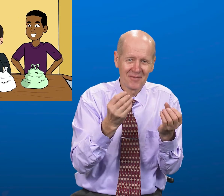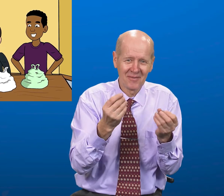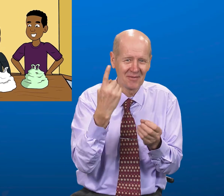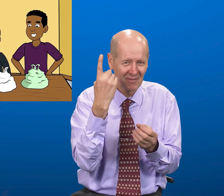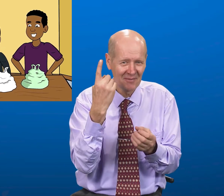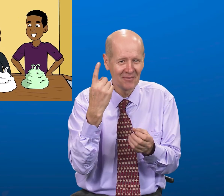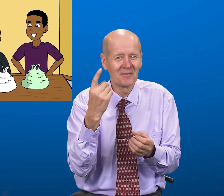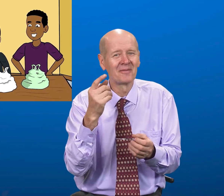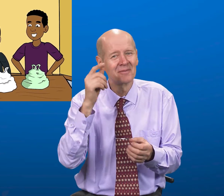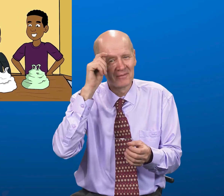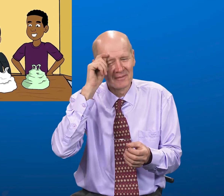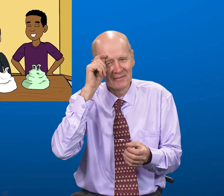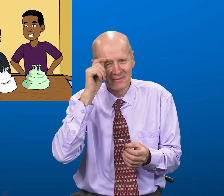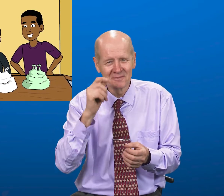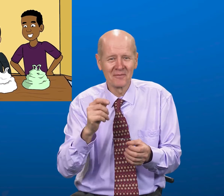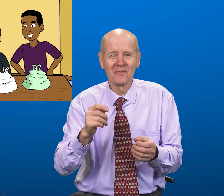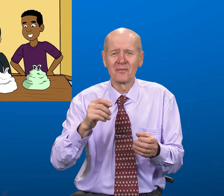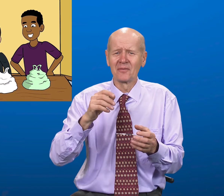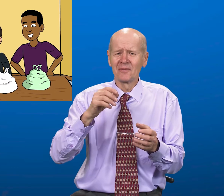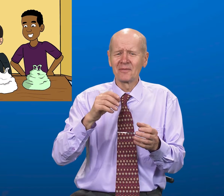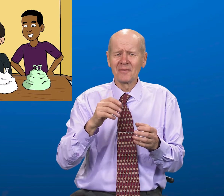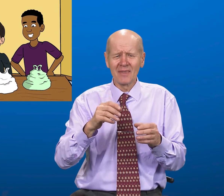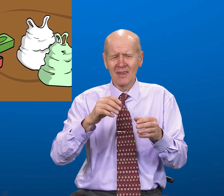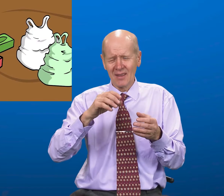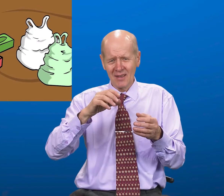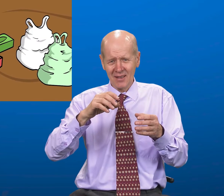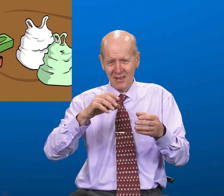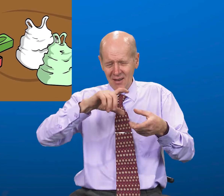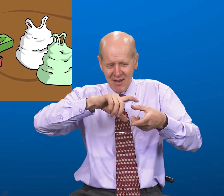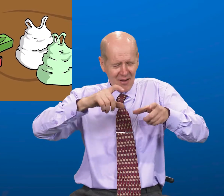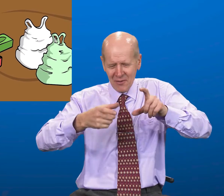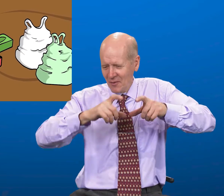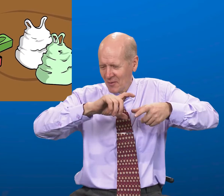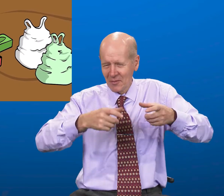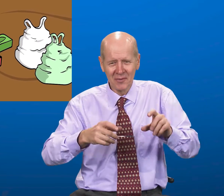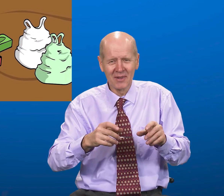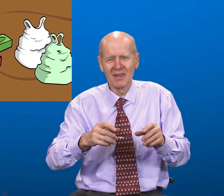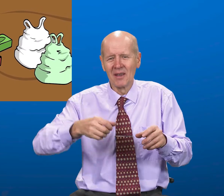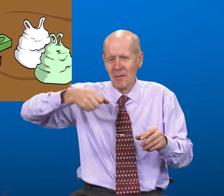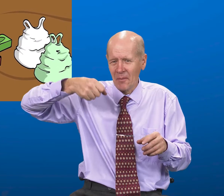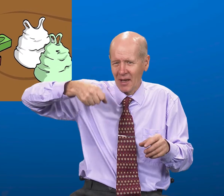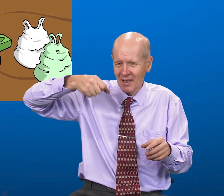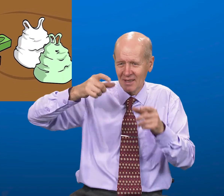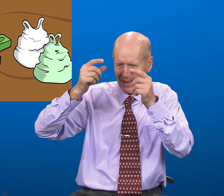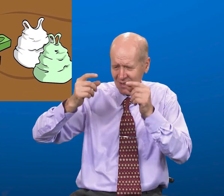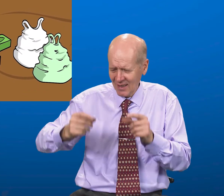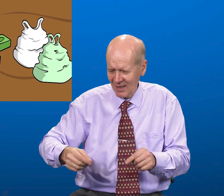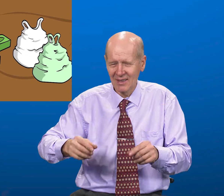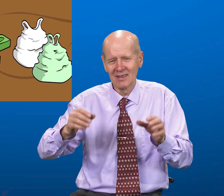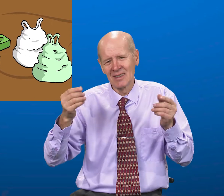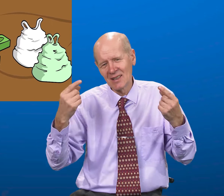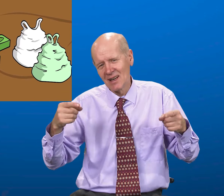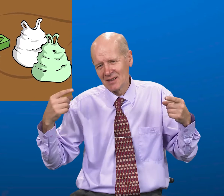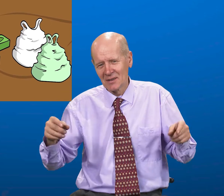мальчика из школы Казимбека. Мальчики наполнили две коробки из-под обуви, две пустые коробки из-под салфеток и два